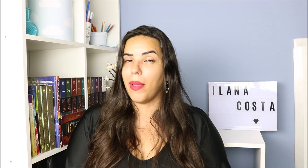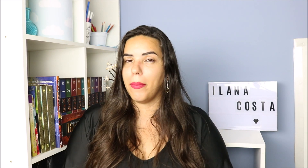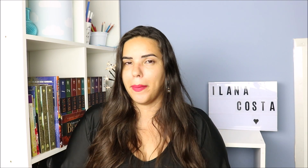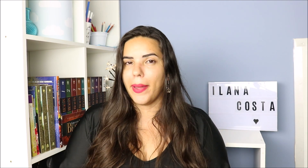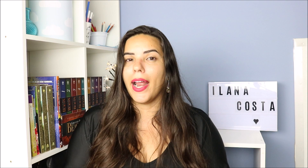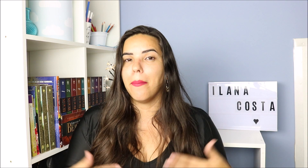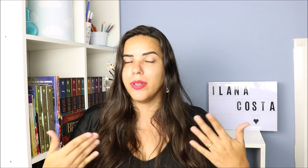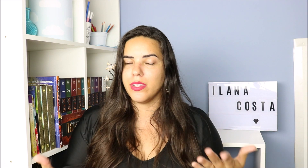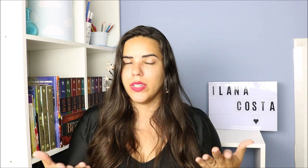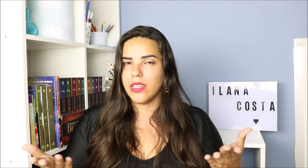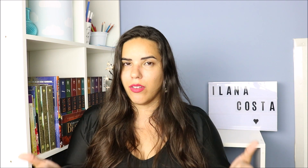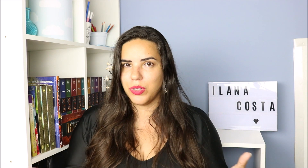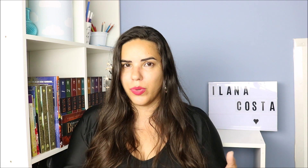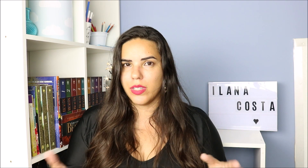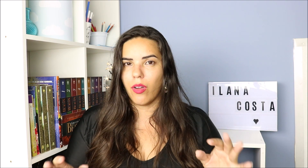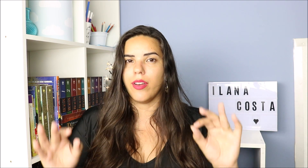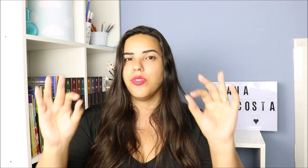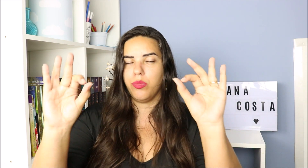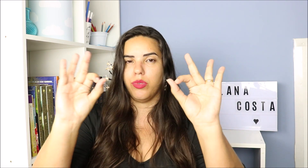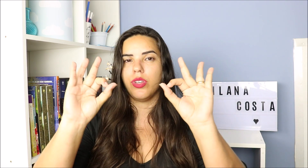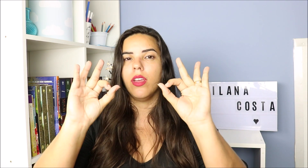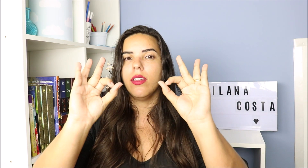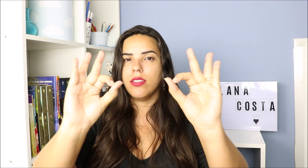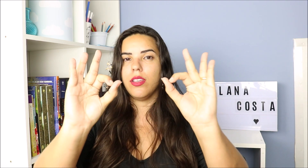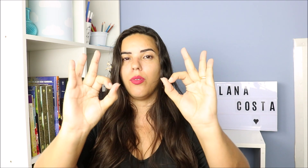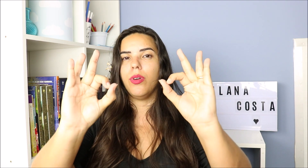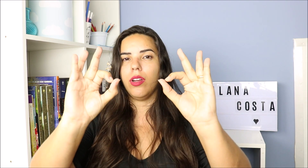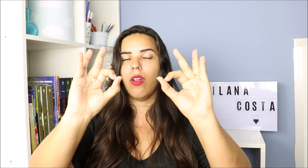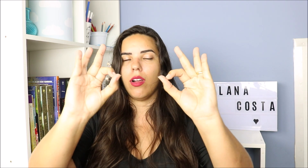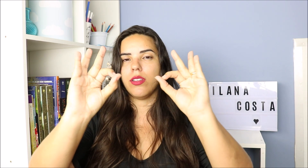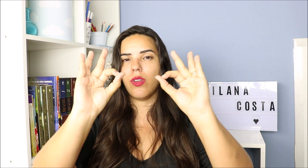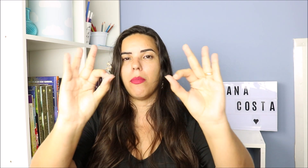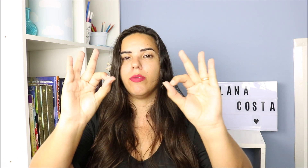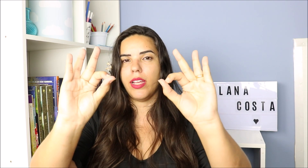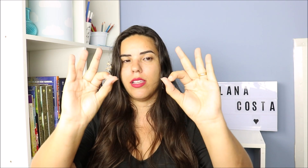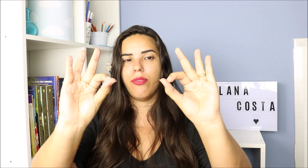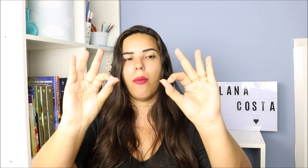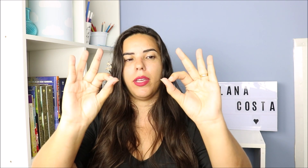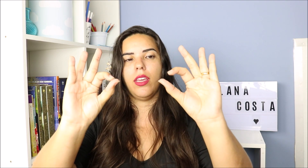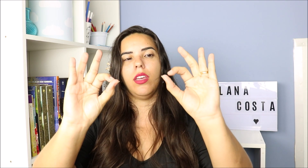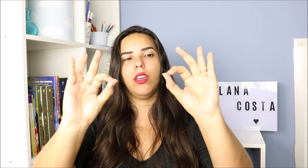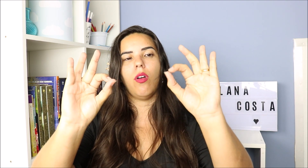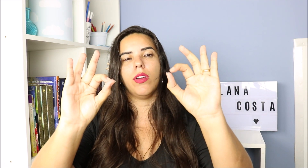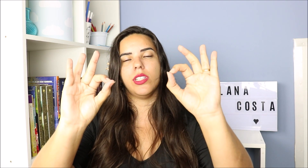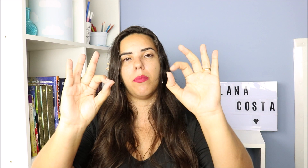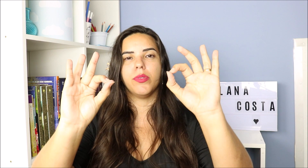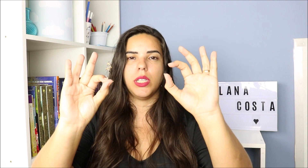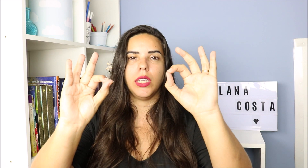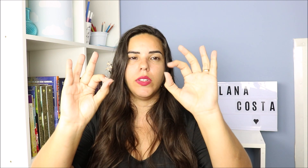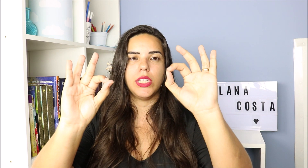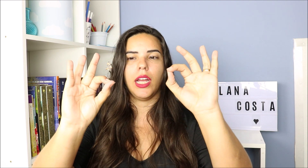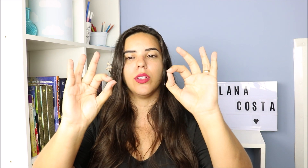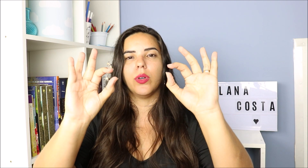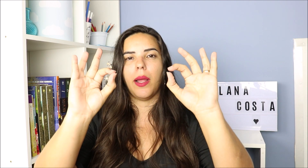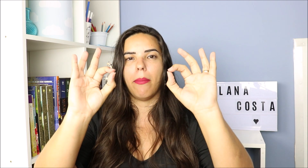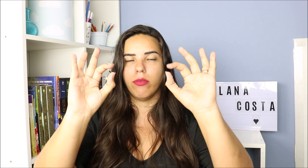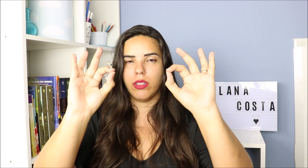verbo preparar, por isso eu vou ensinar os dois agora juntos. Segura, coloca a sua mão dessa forma aqui, encosta a pontinha do indicador na ponta do